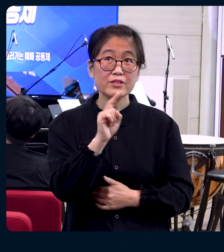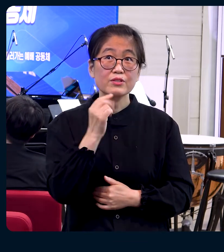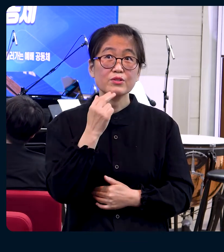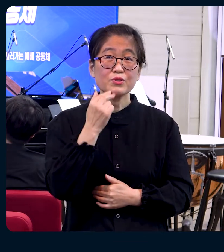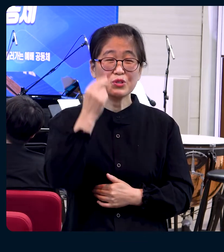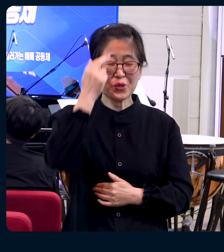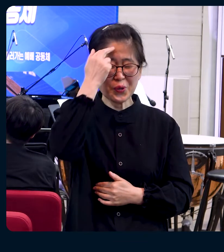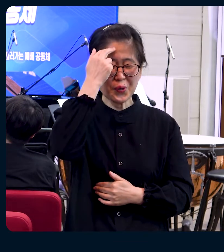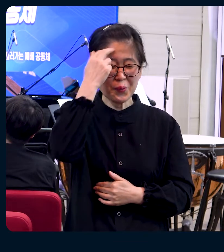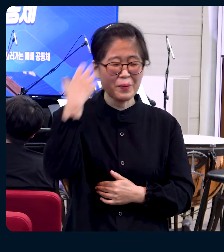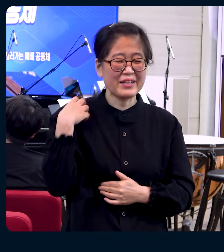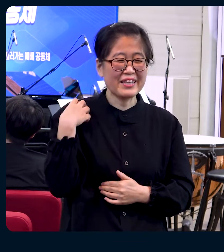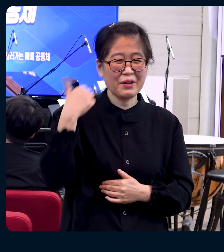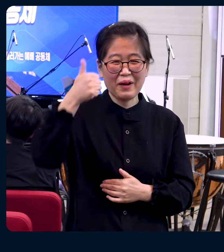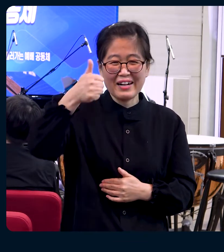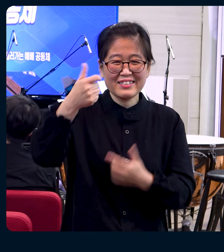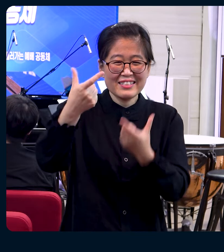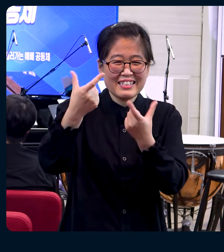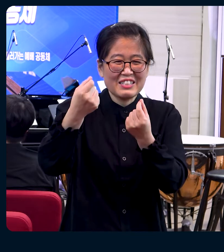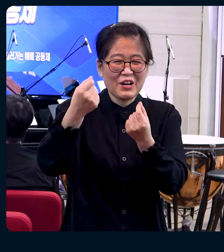그 술 맡은 관원장처럼 생겼던데.